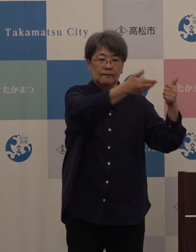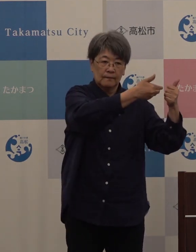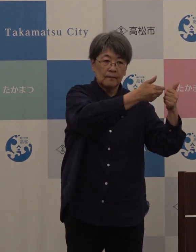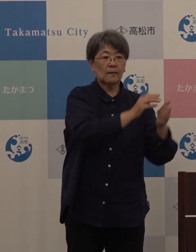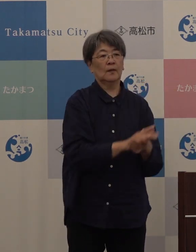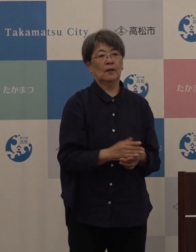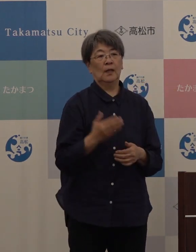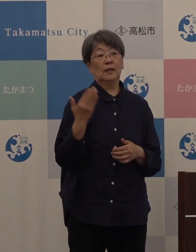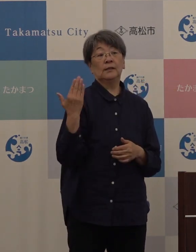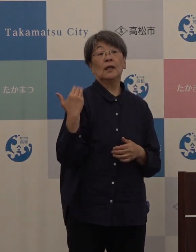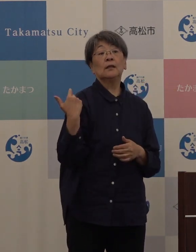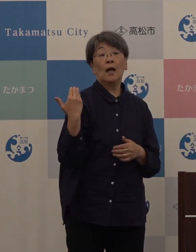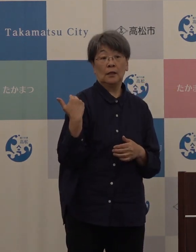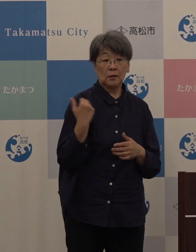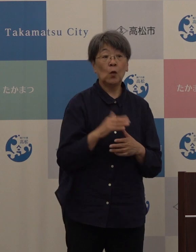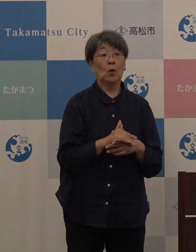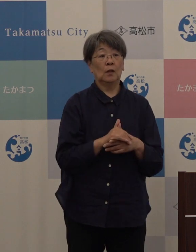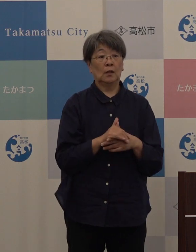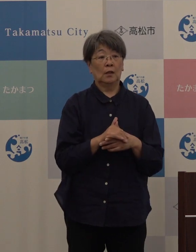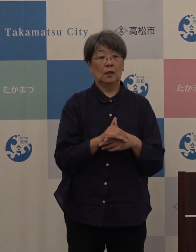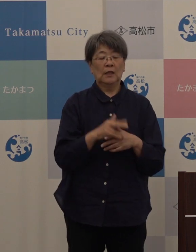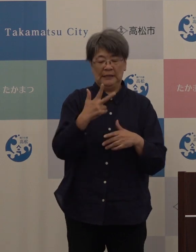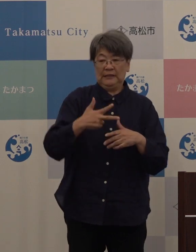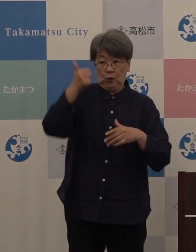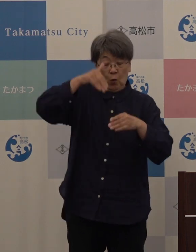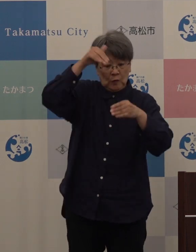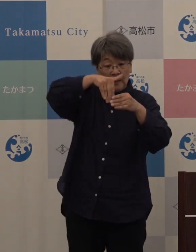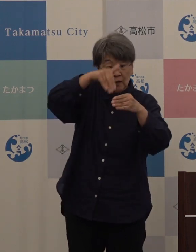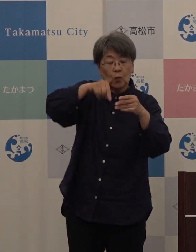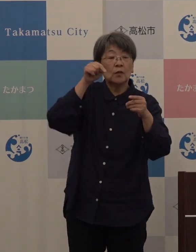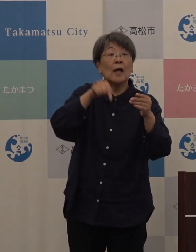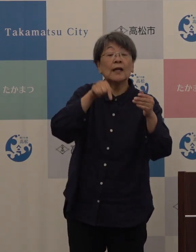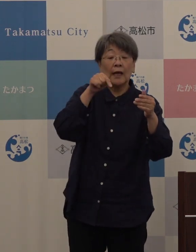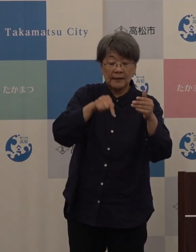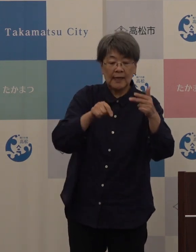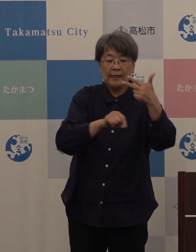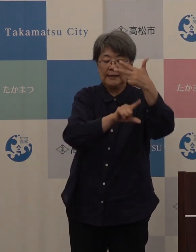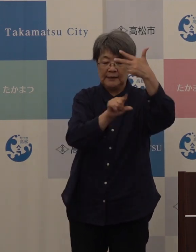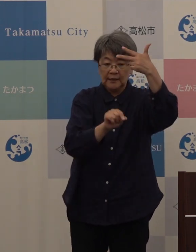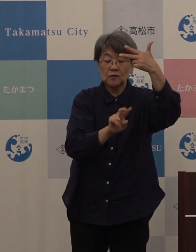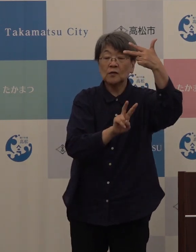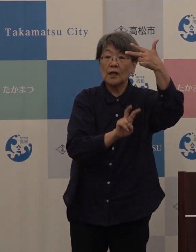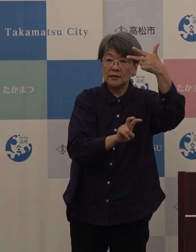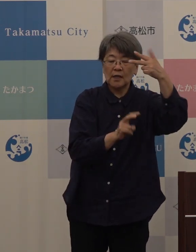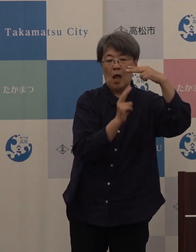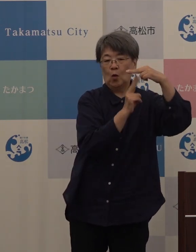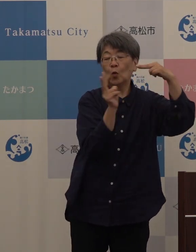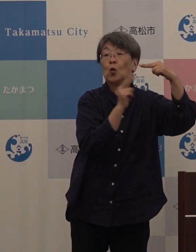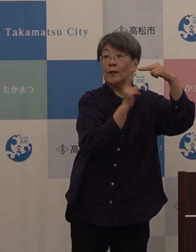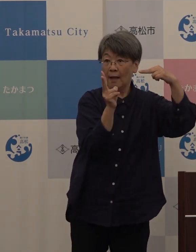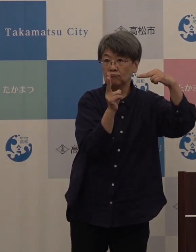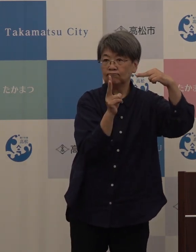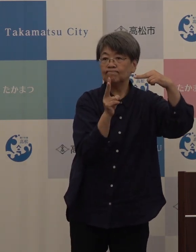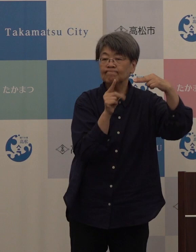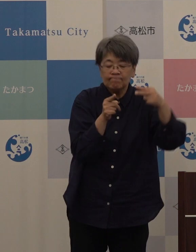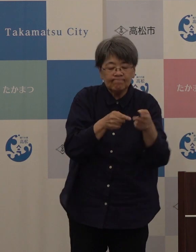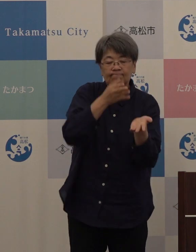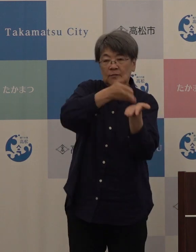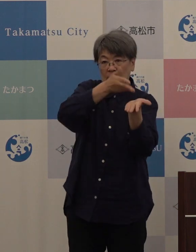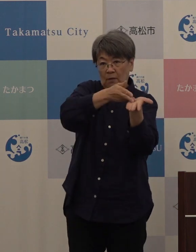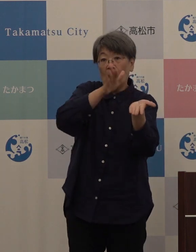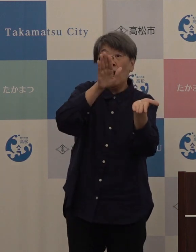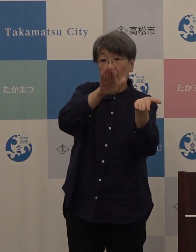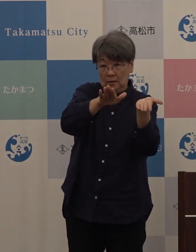前回の時に、市長提言の中でですね、7月20日に琴電の方から説明があったということですけれ